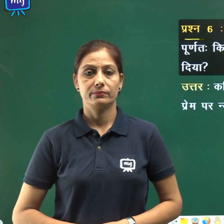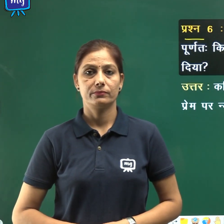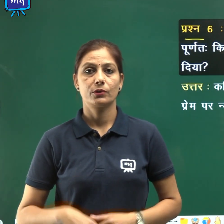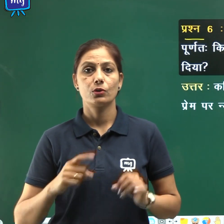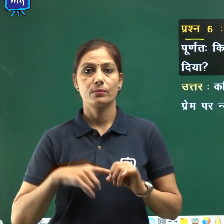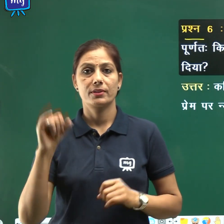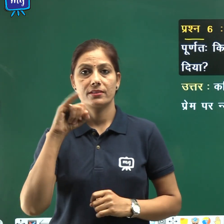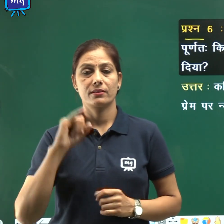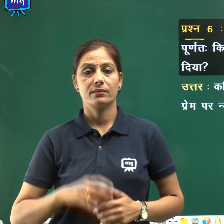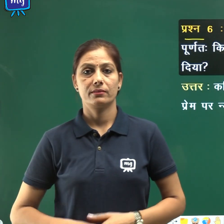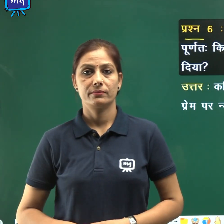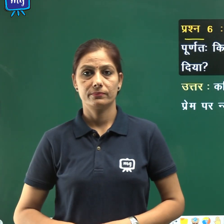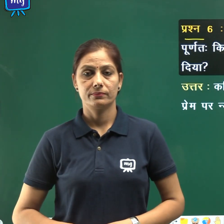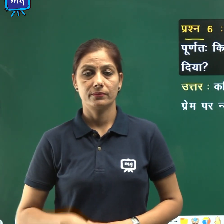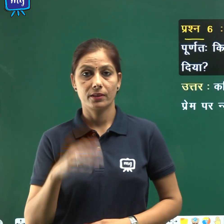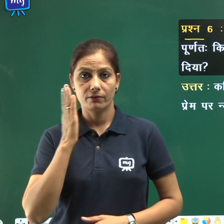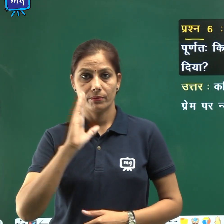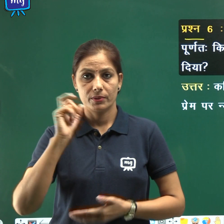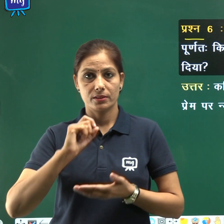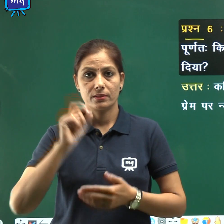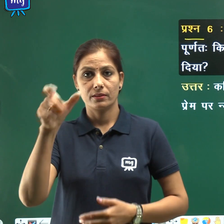प्रश्न 6, कवि ने